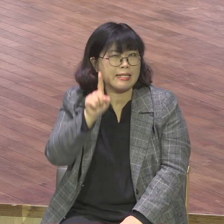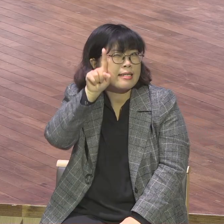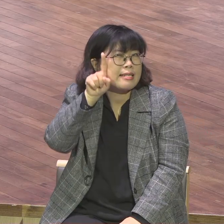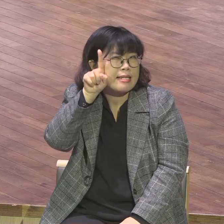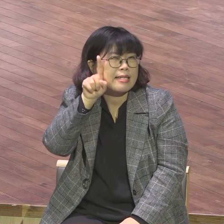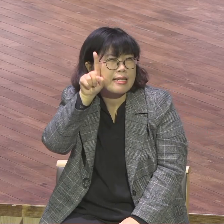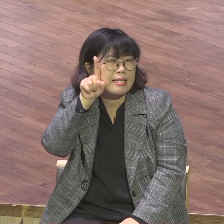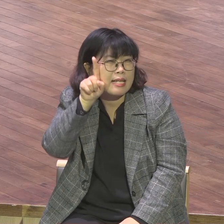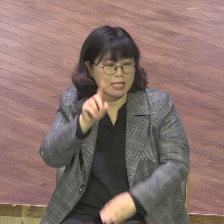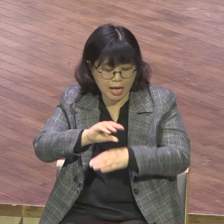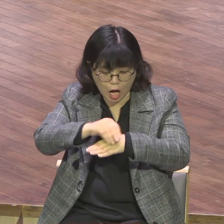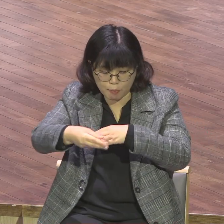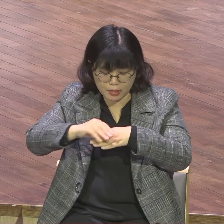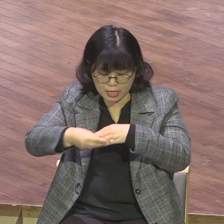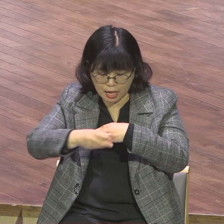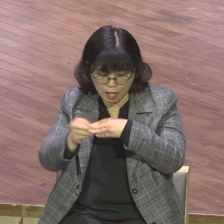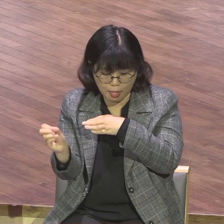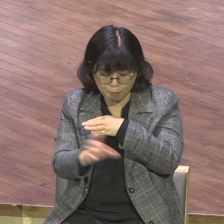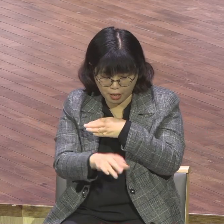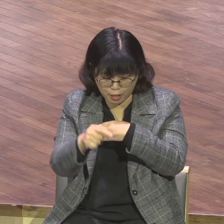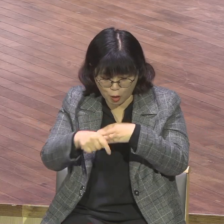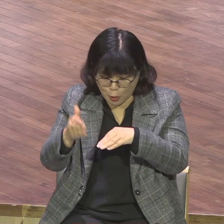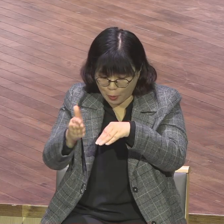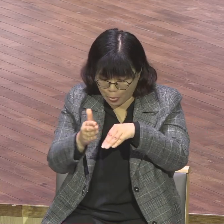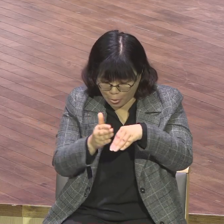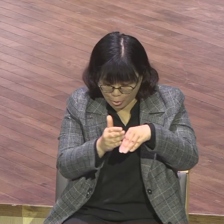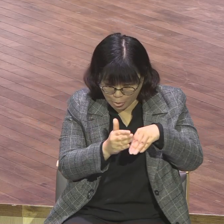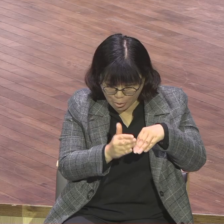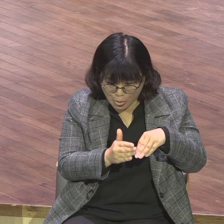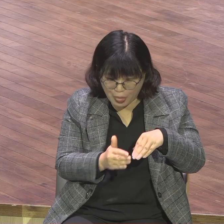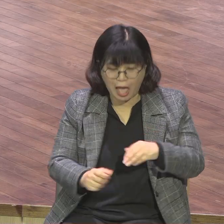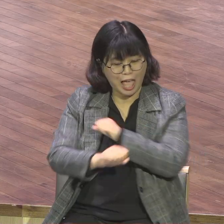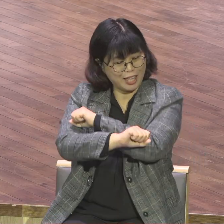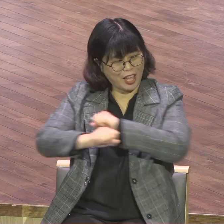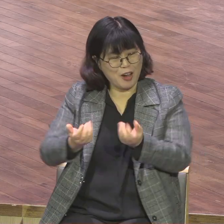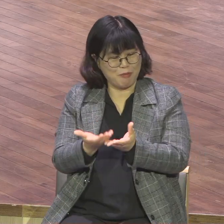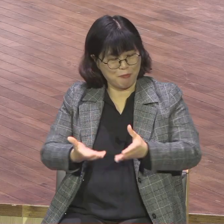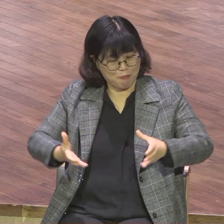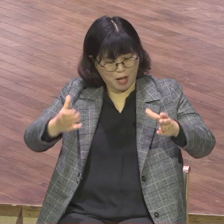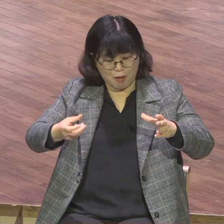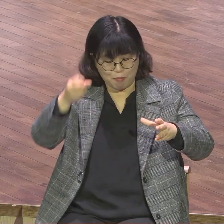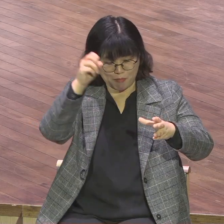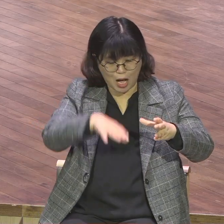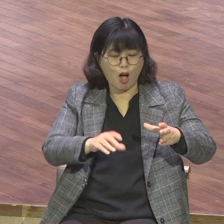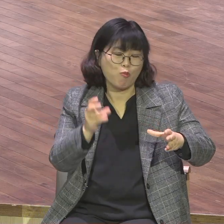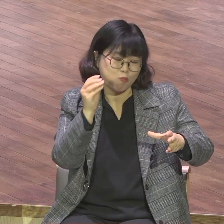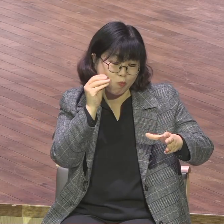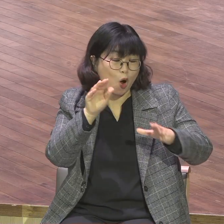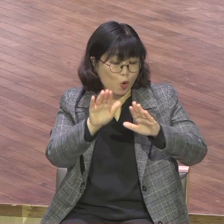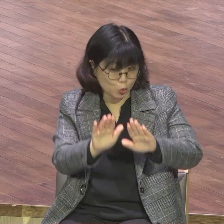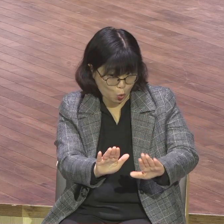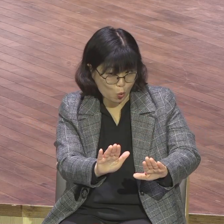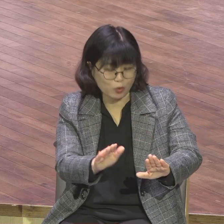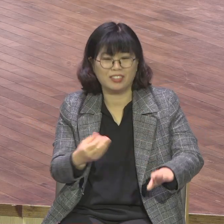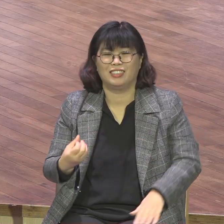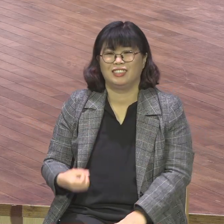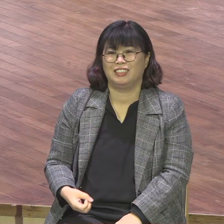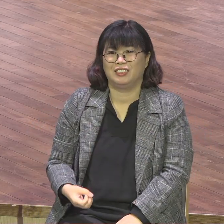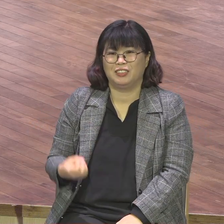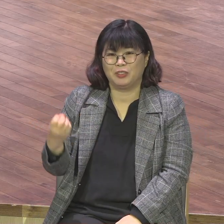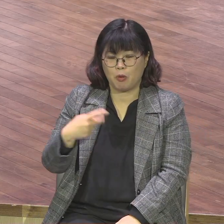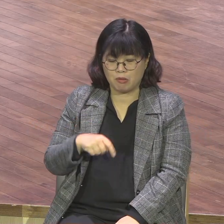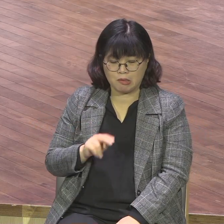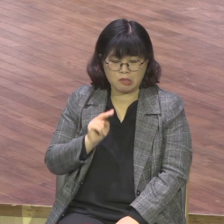송송 썰어서 넓은 마음으로 절여둔다. 네 번째, 실망과 미움은 씨를 잘 뺀 후 용서를